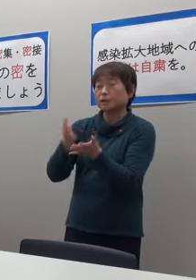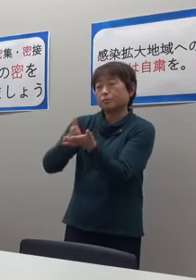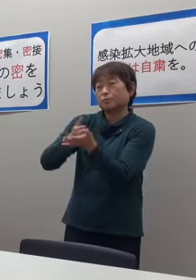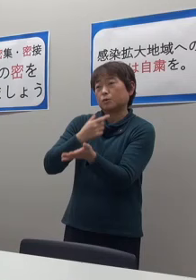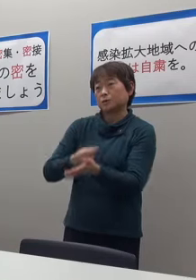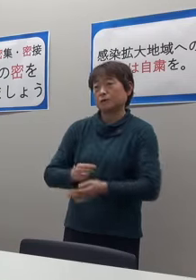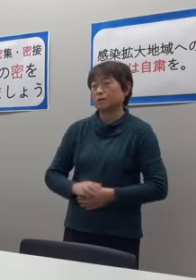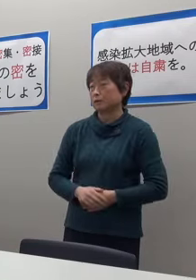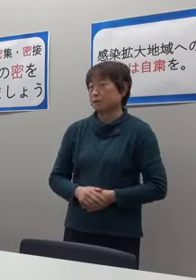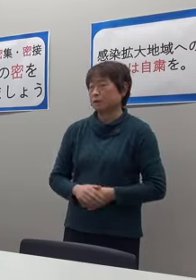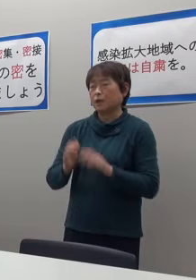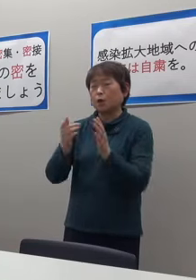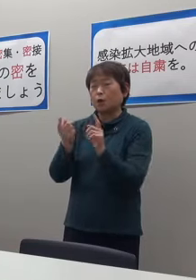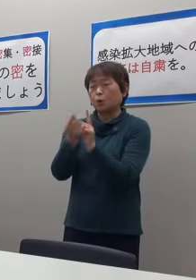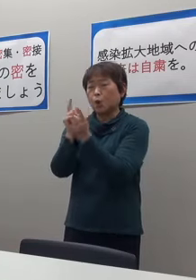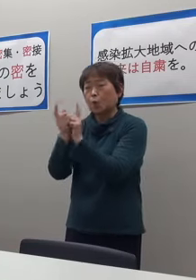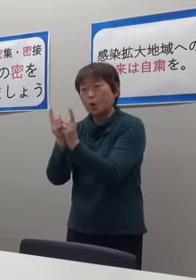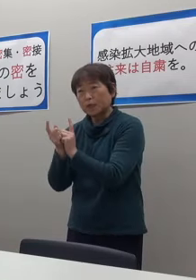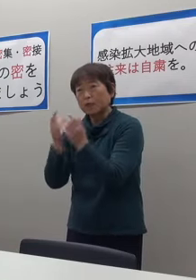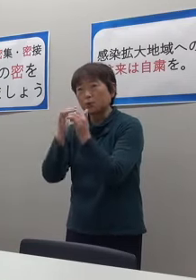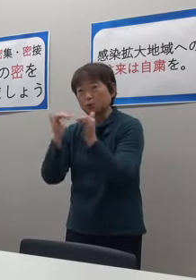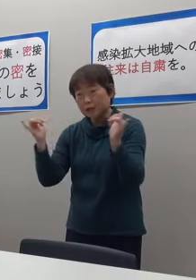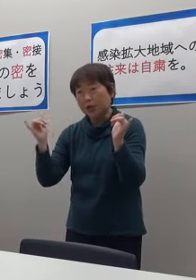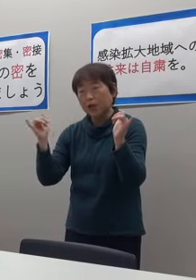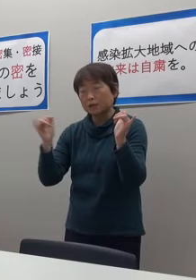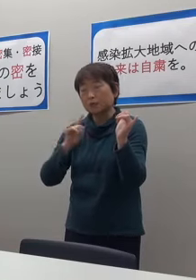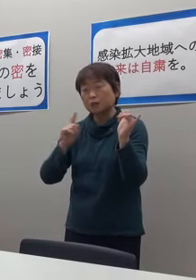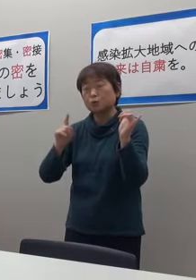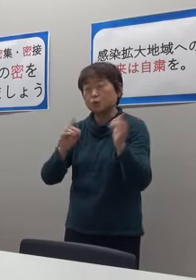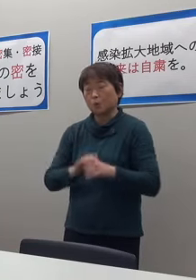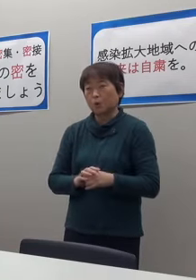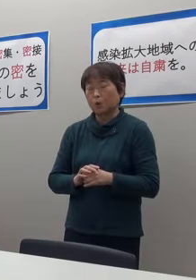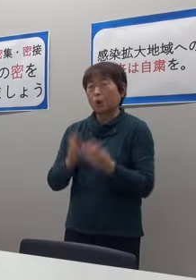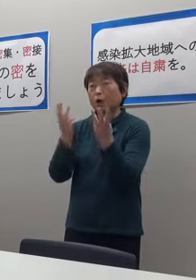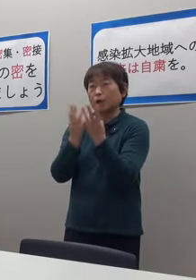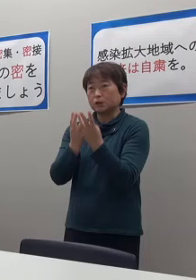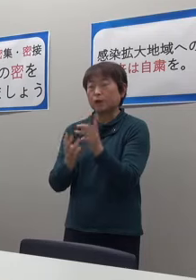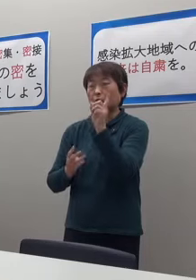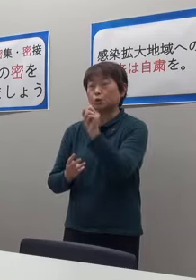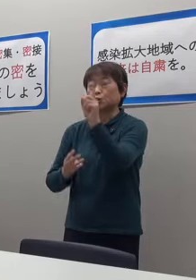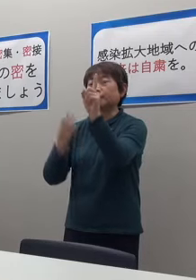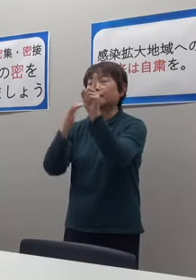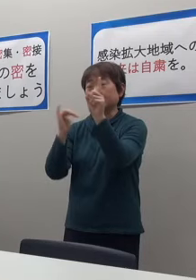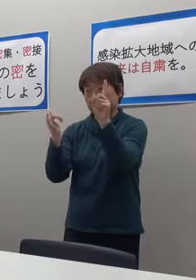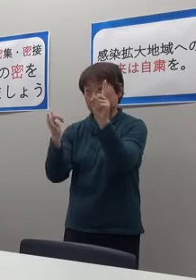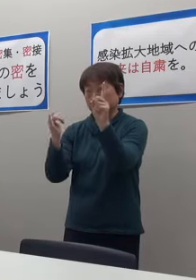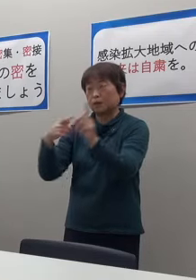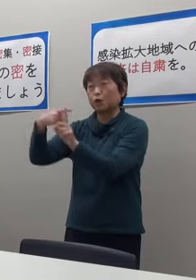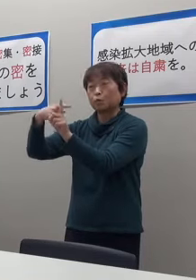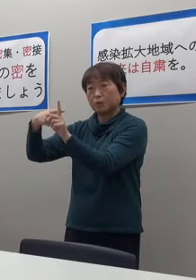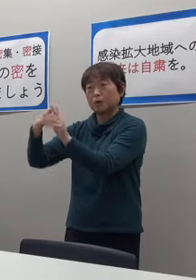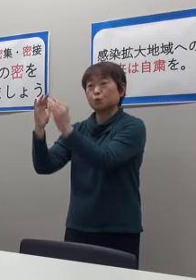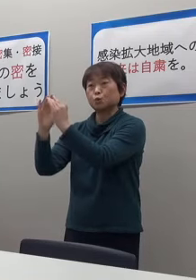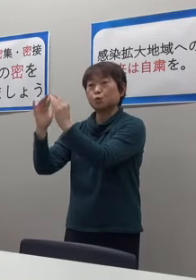数字 もう一回 整理してください。 濃厚接触者ということで言いますと、まず11名プラスご家族ということ